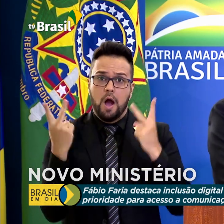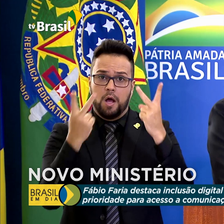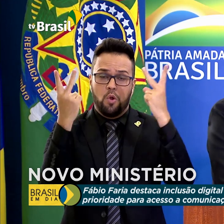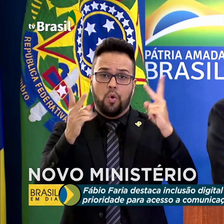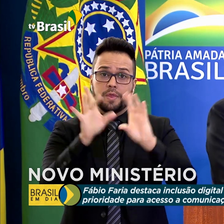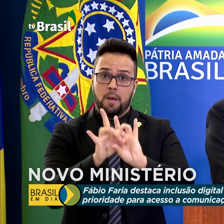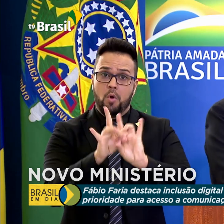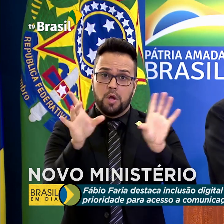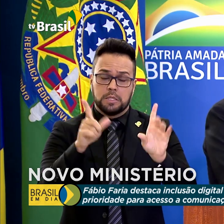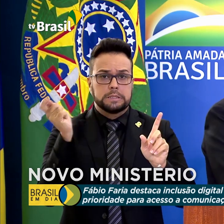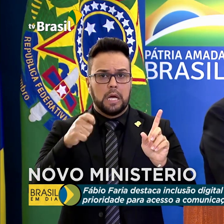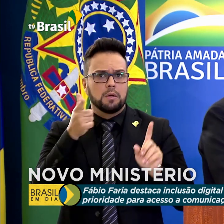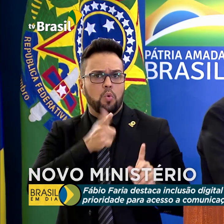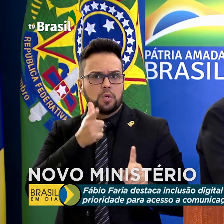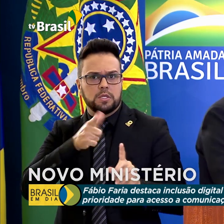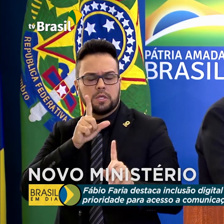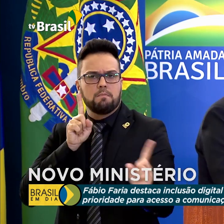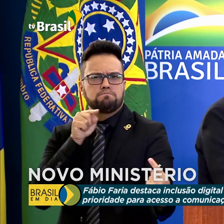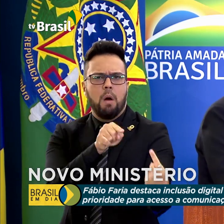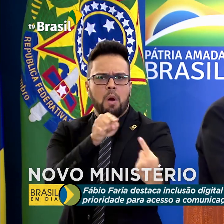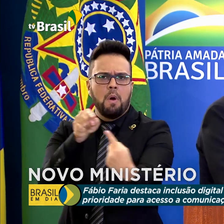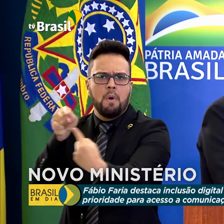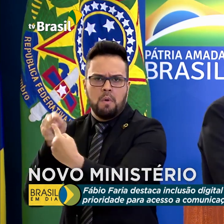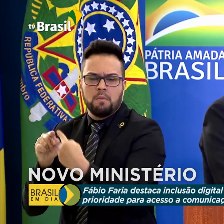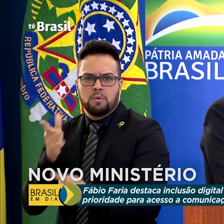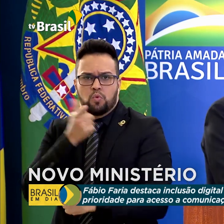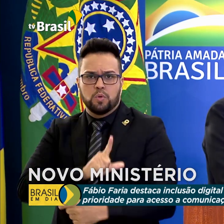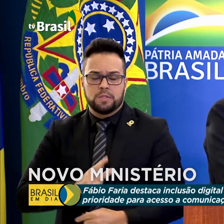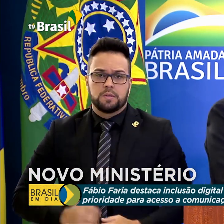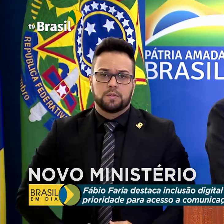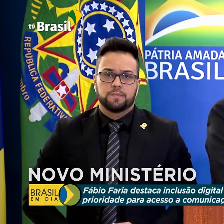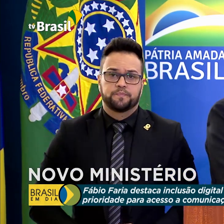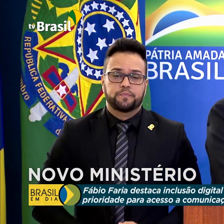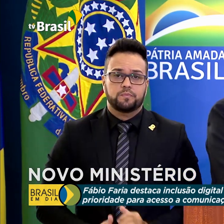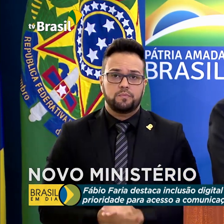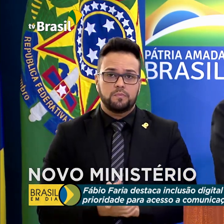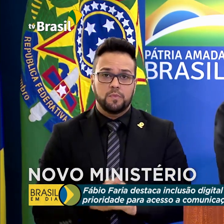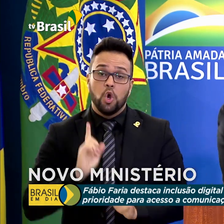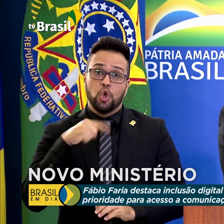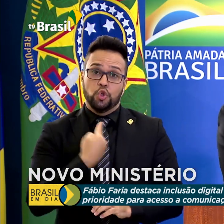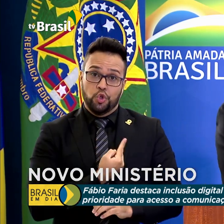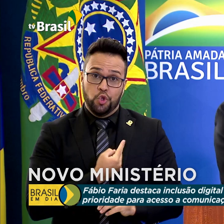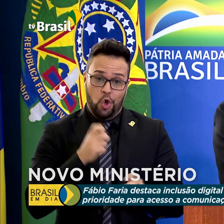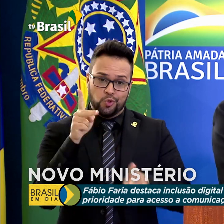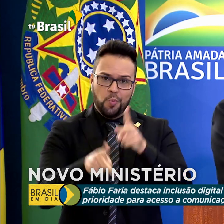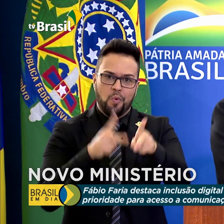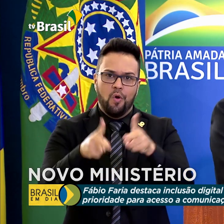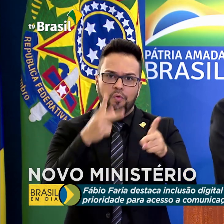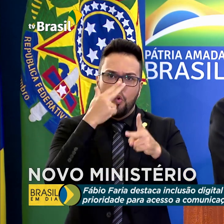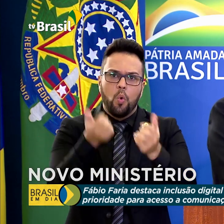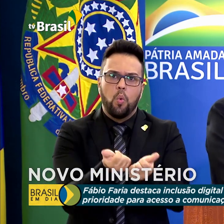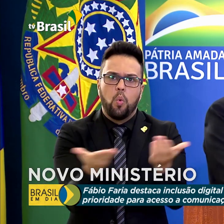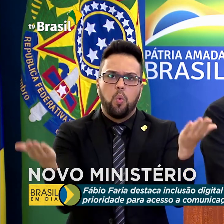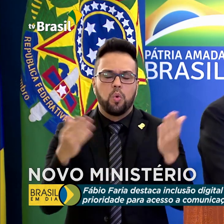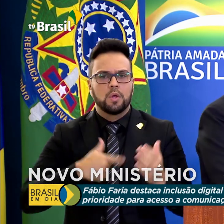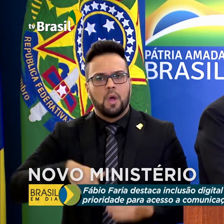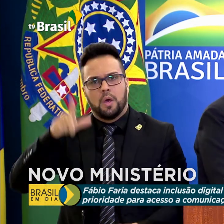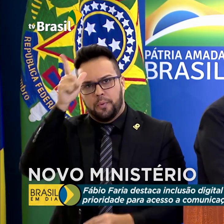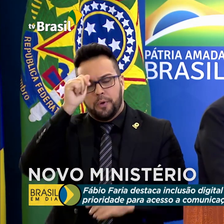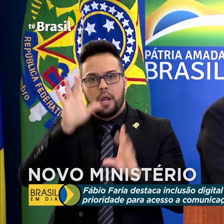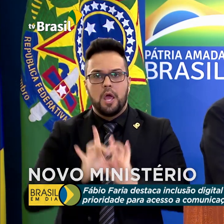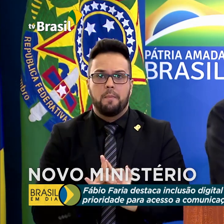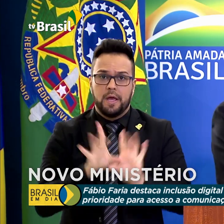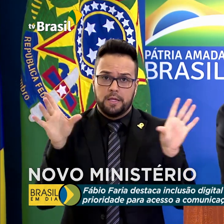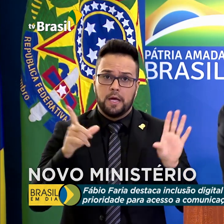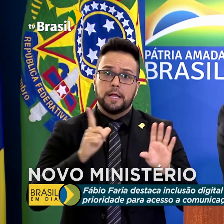consigamos atingir os nossos objetivos. O nosso povo respira a liberdade. Temos uma Constituição